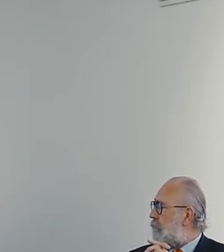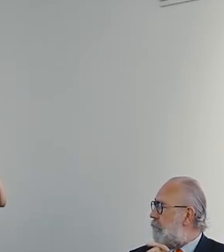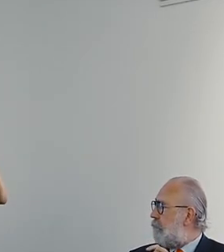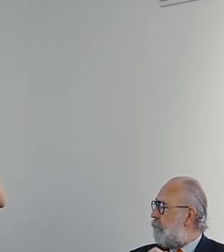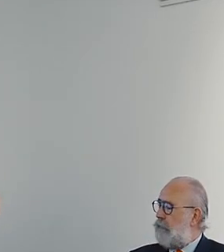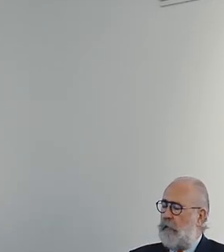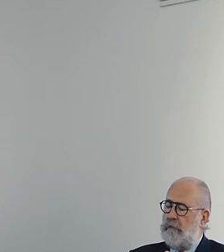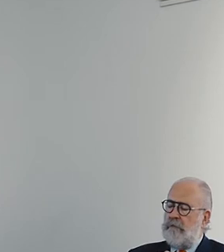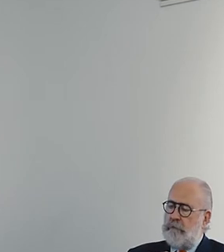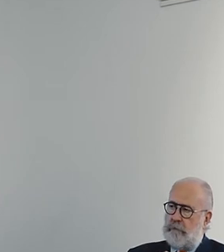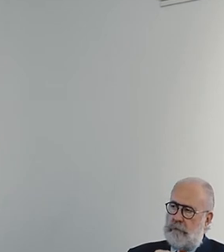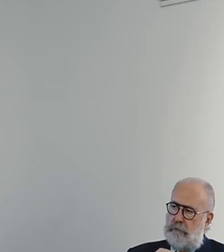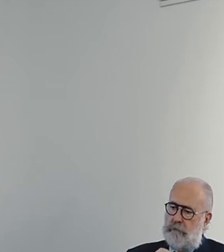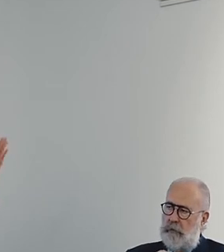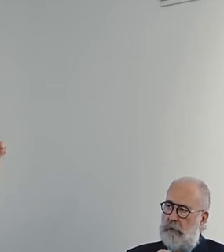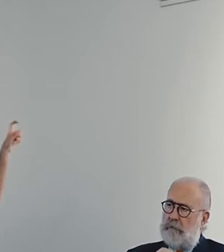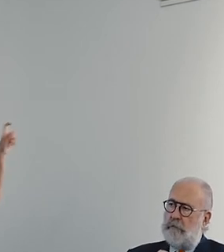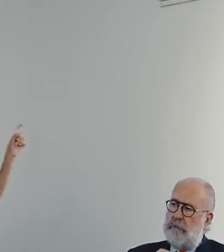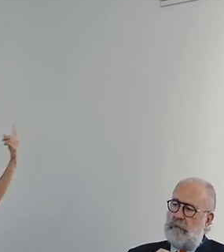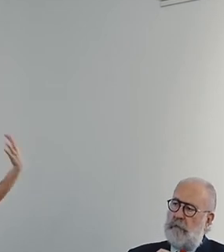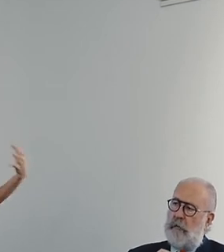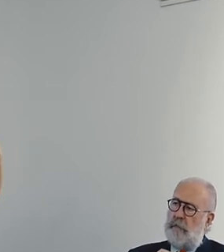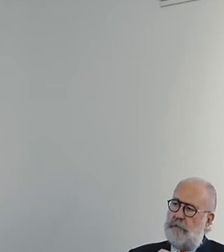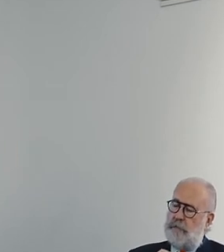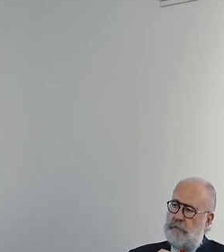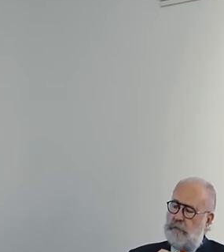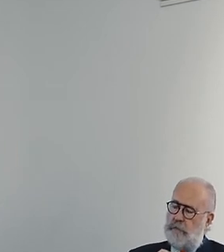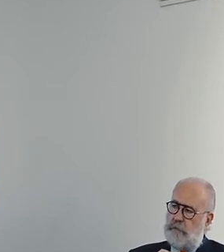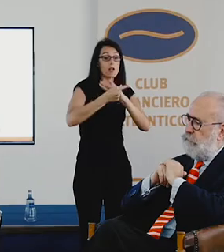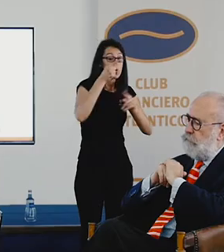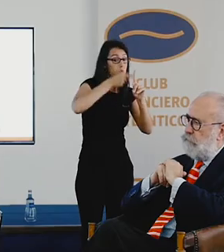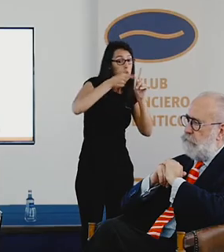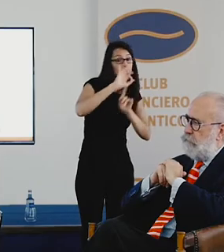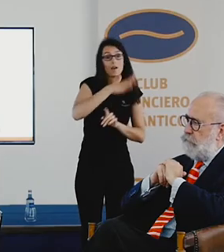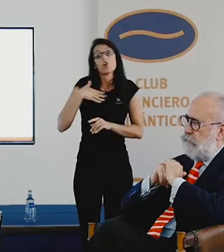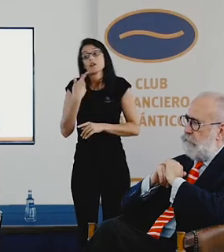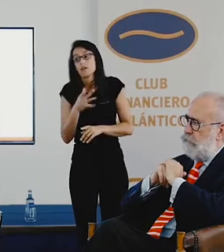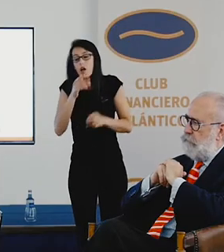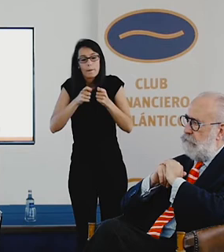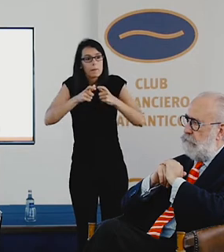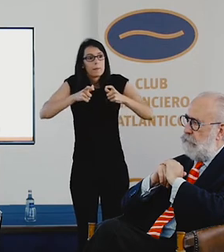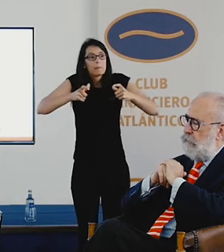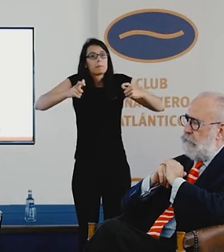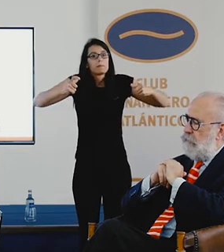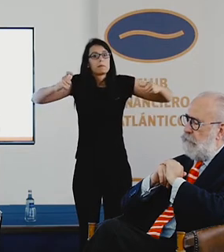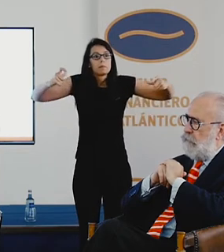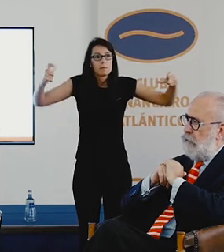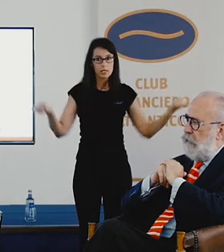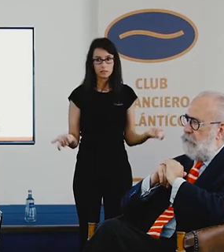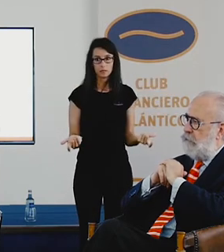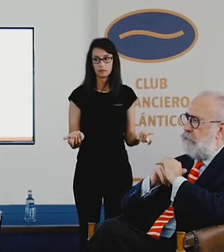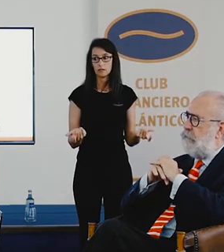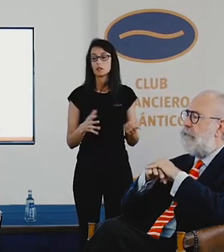hacemos proyectos con empresas que tienen que ver con la tecnología o que la quieren utilizar. está creciendo ahora y va a crecer más, nos oiréis